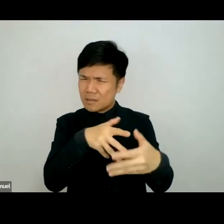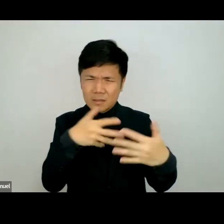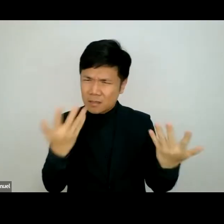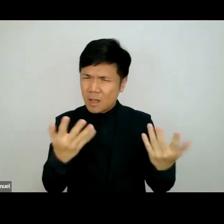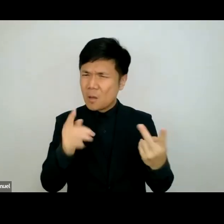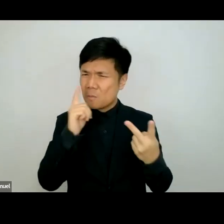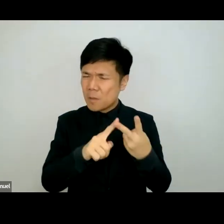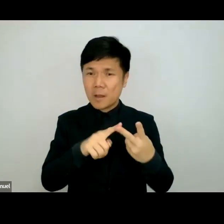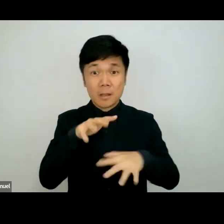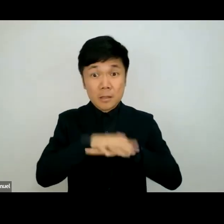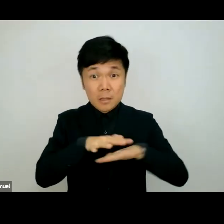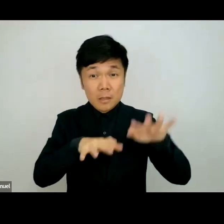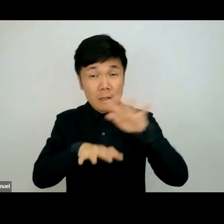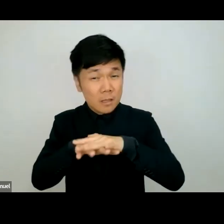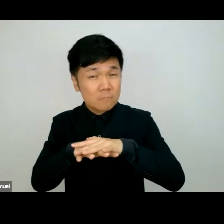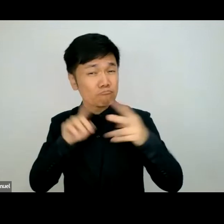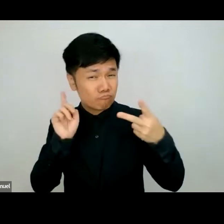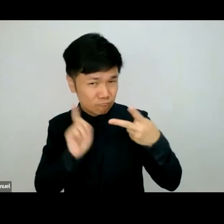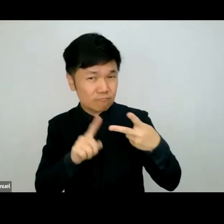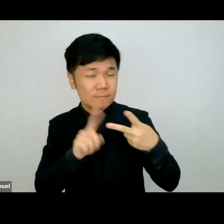discussions sur l'inclusion.